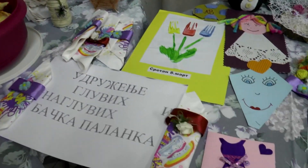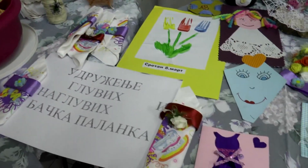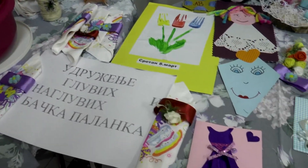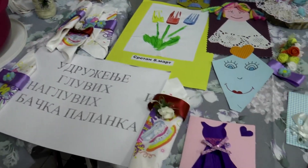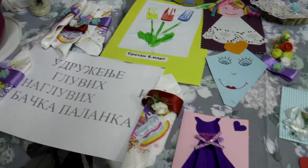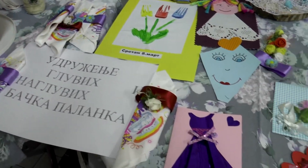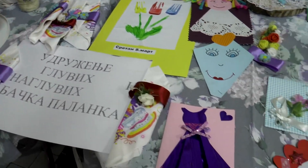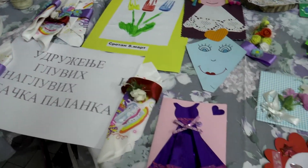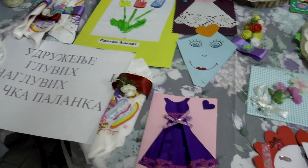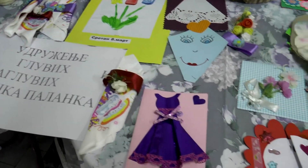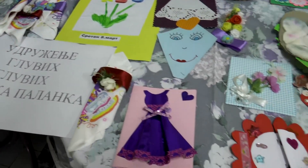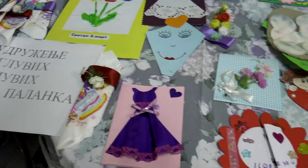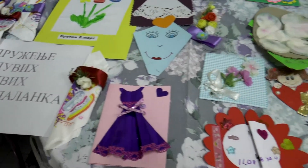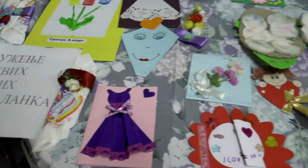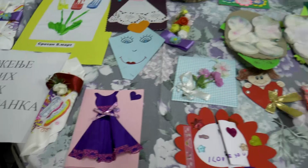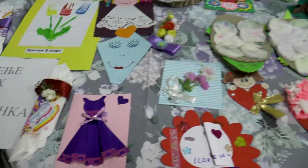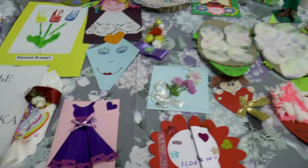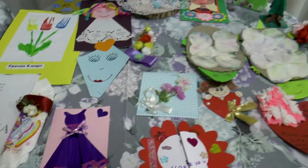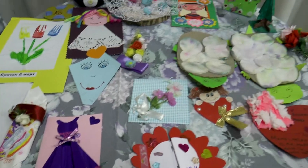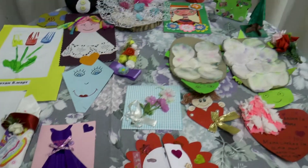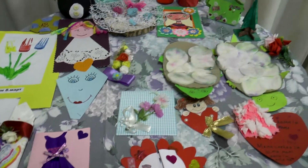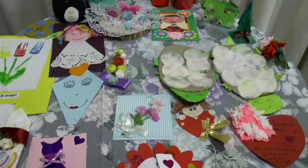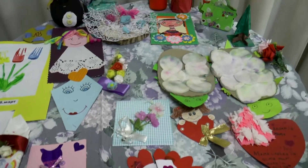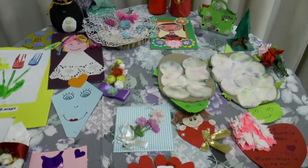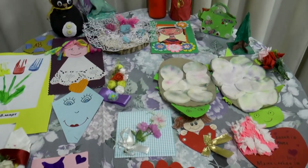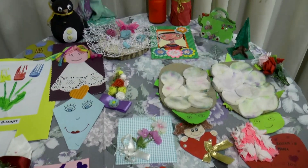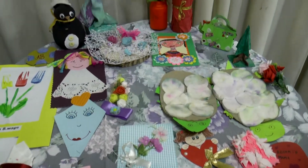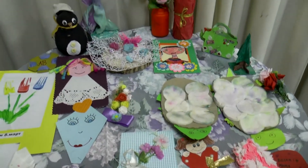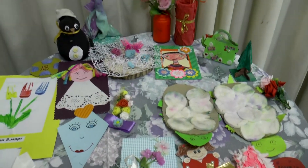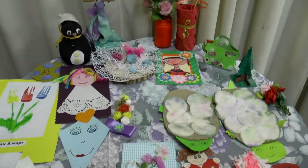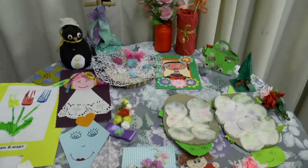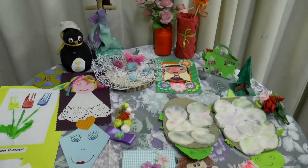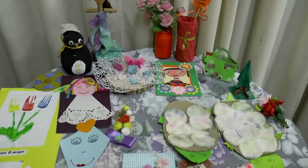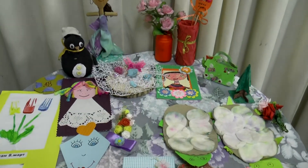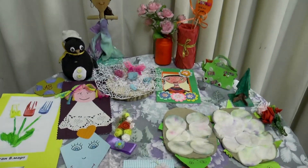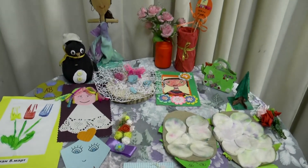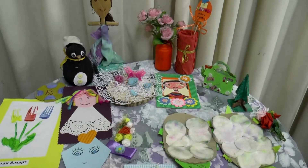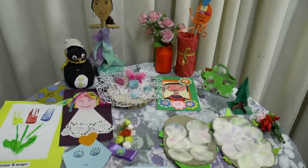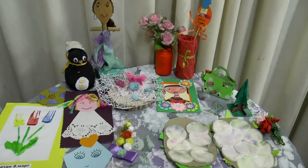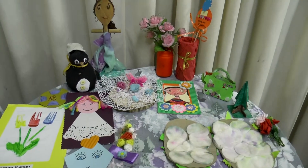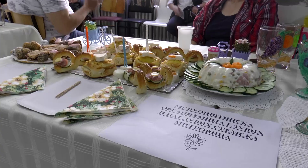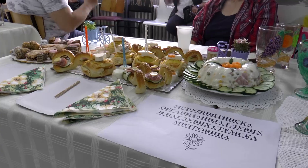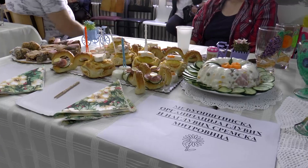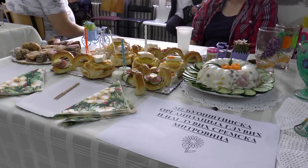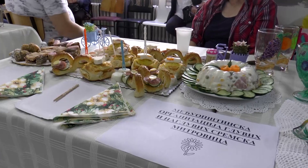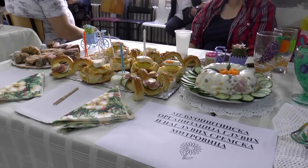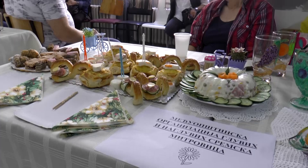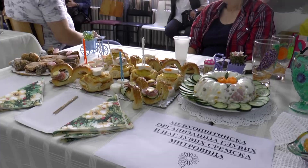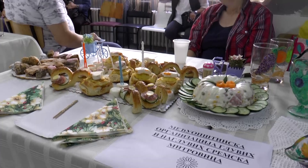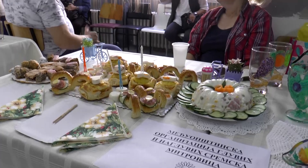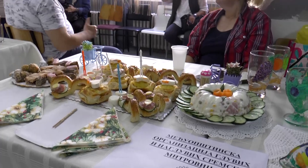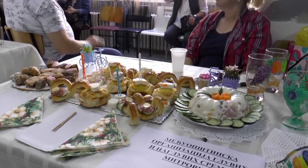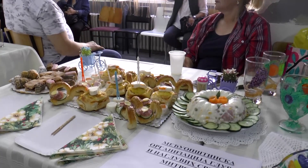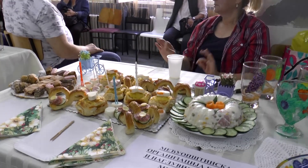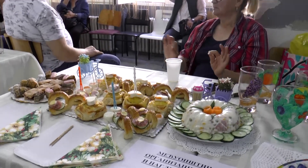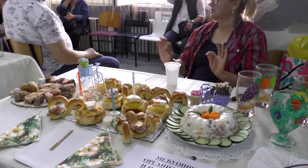manifestacije učesnici su se predstavili sa umećem pravljenja slatkih i slanih peciva i drugih džakonija, ručnih radova poput